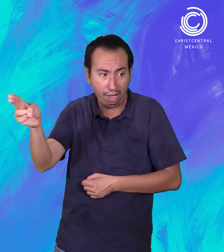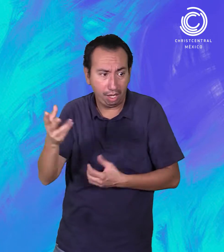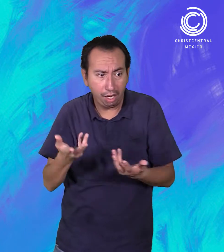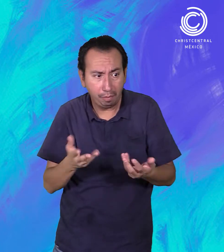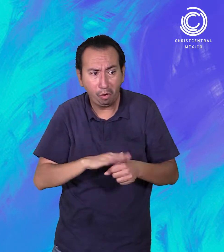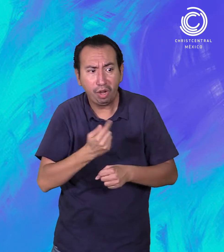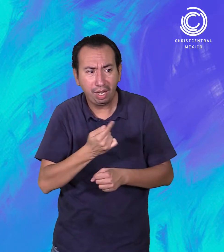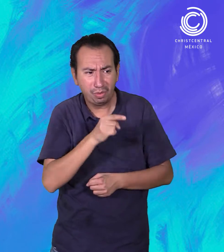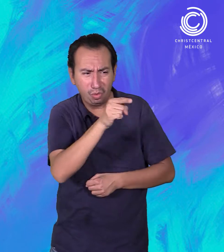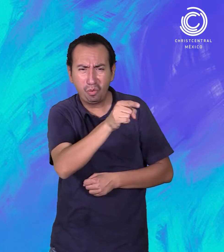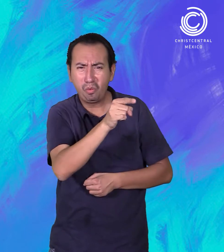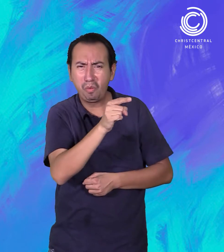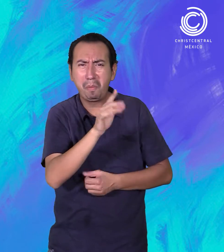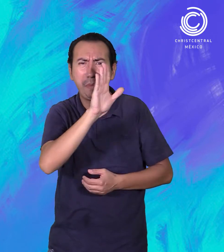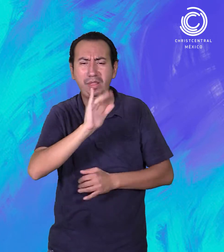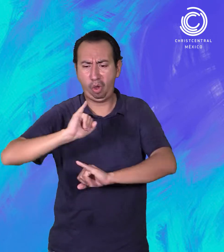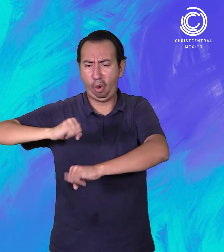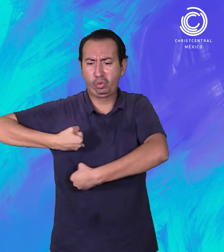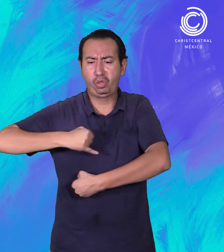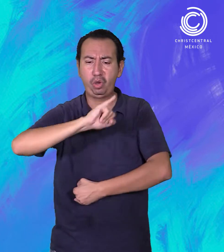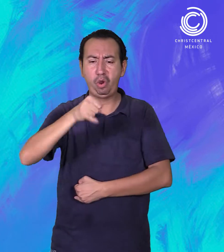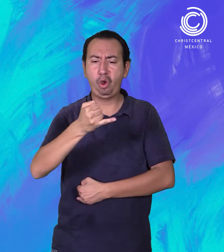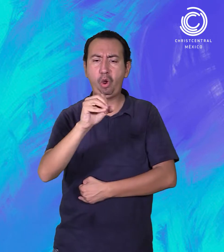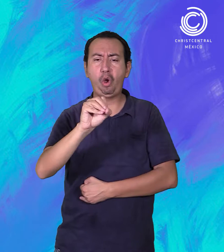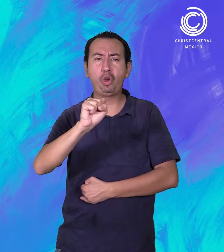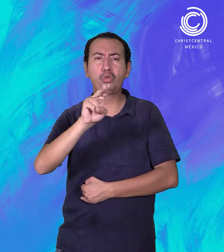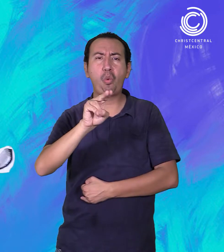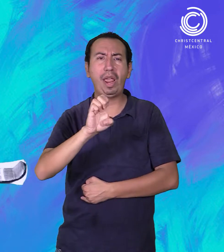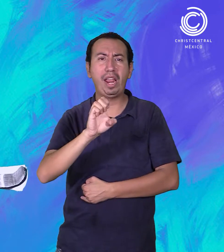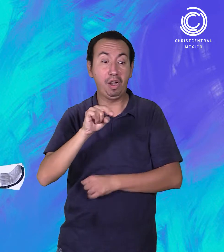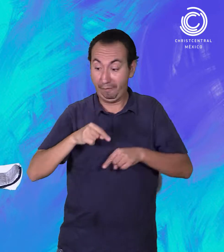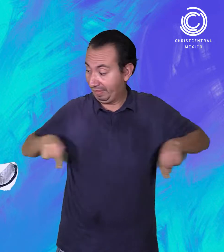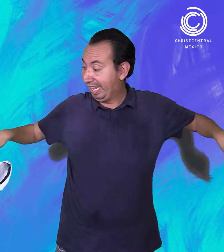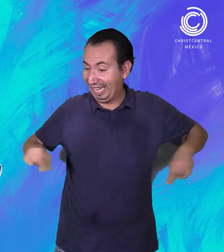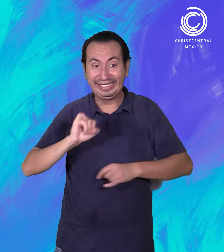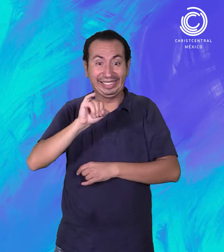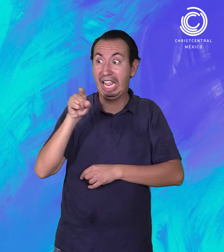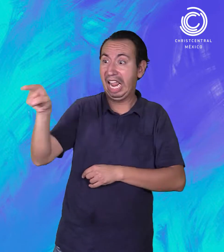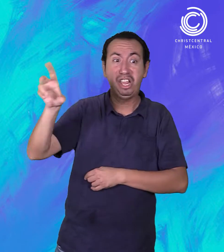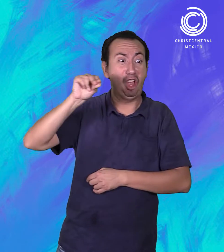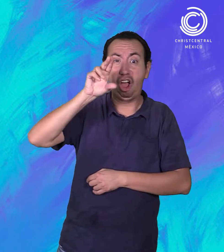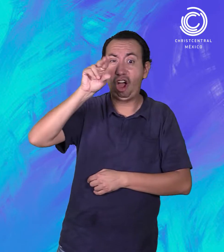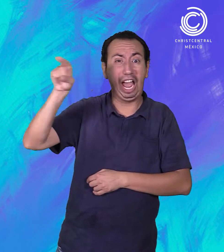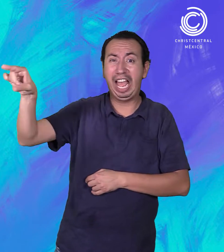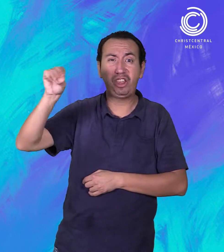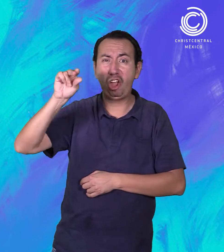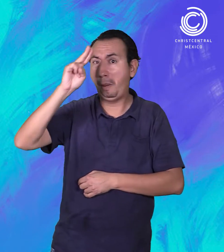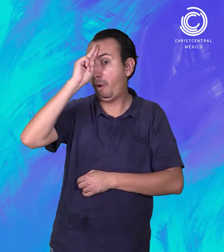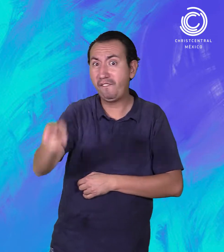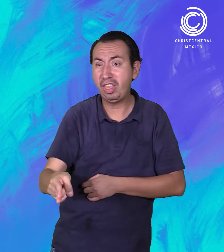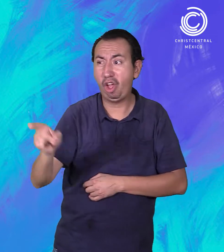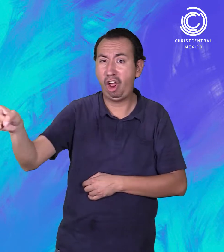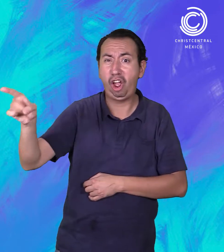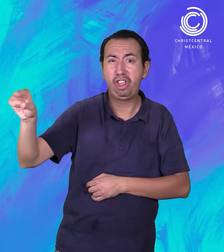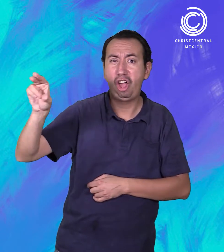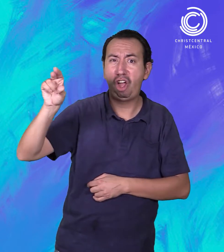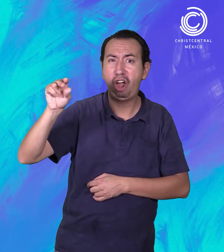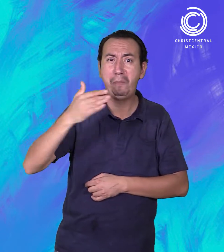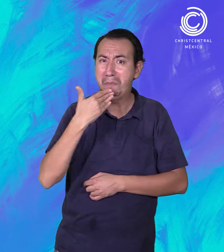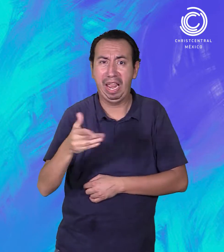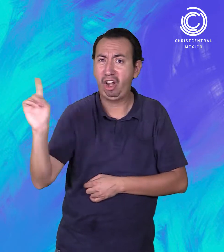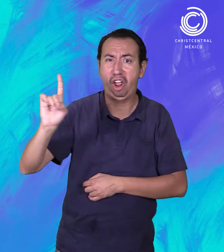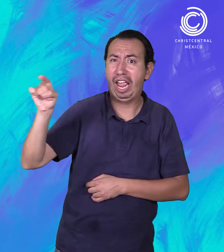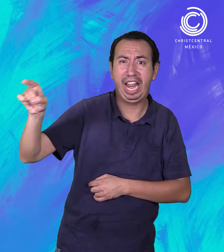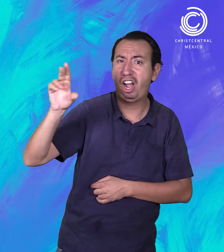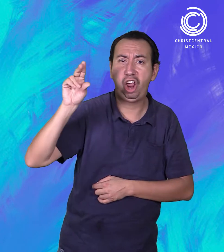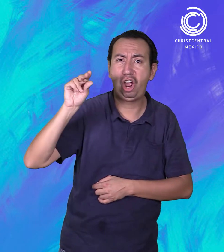Porque parece que la actitud que está teniendo aquí Josué es de ya no permitas que ellos lo hagan. No está bien, no es correcto